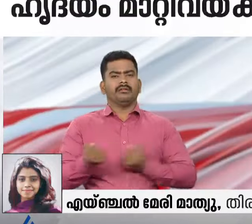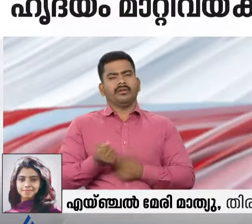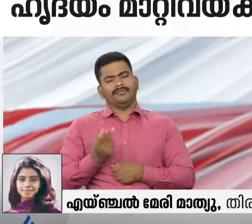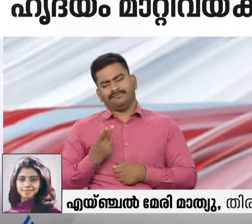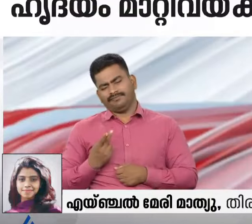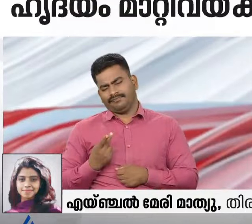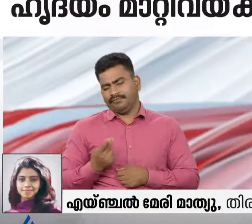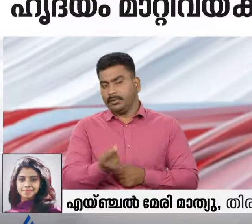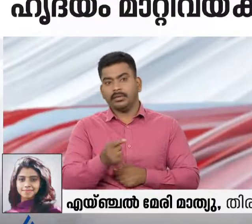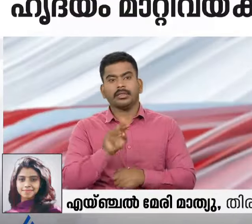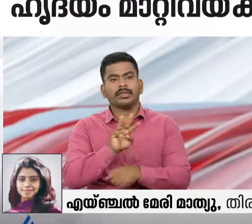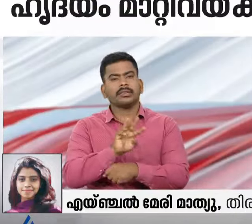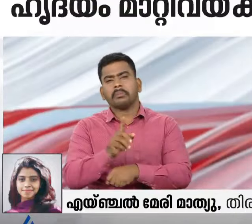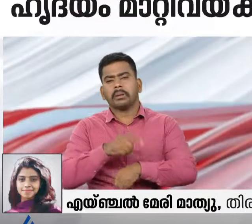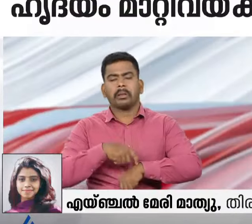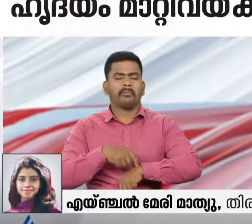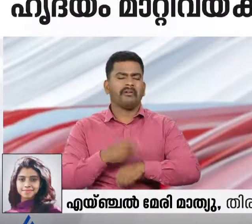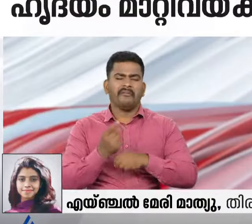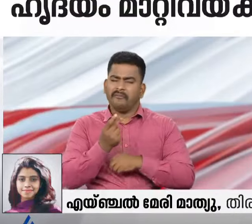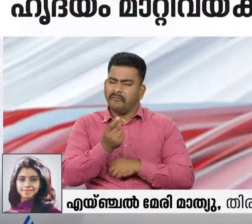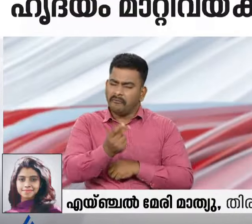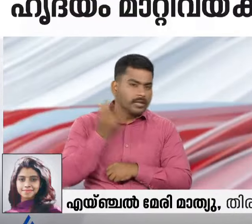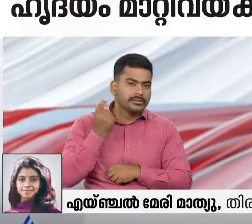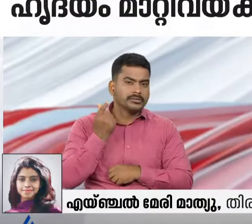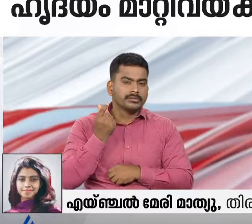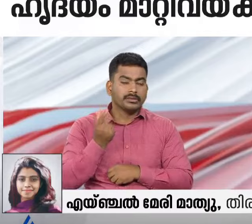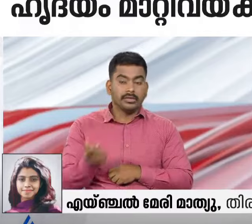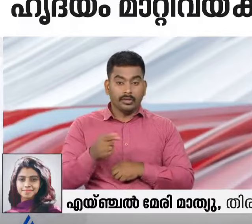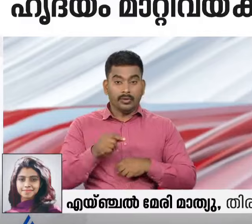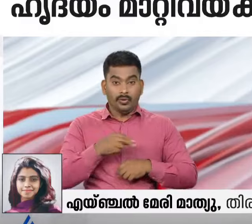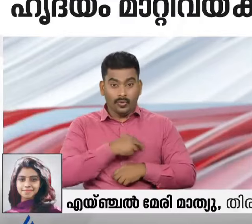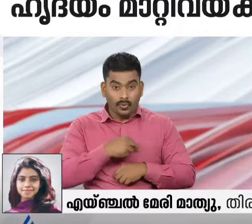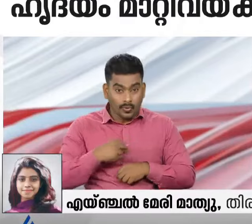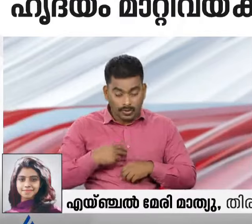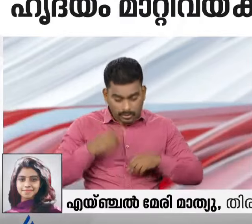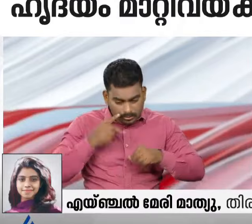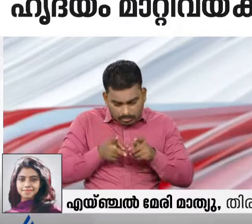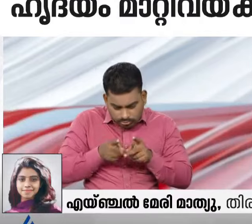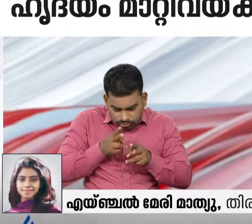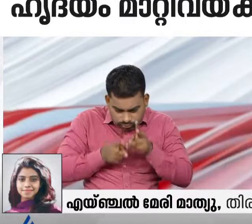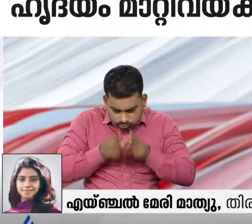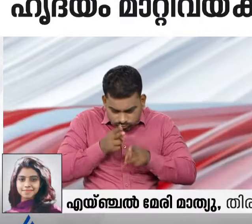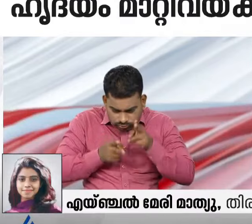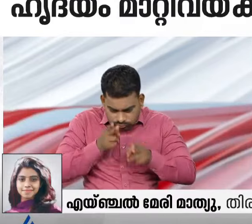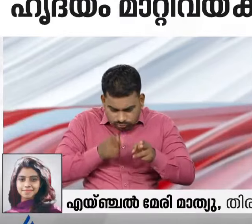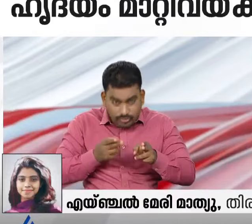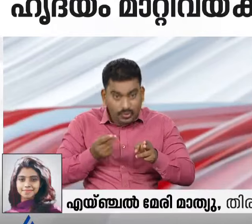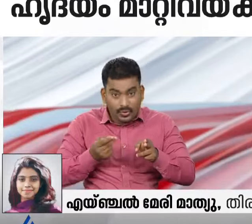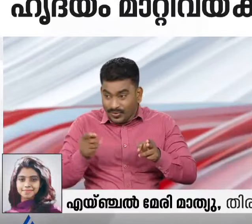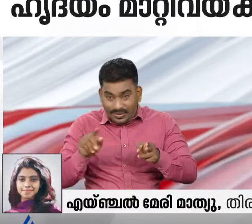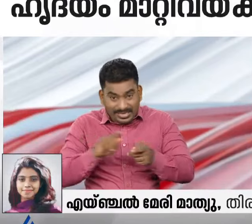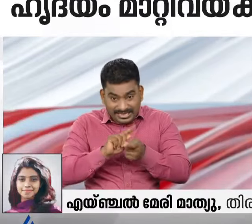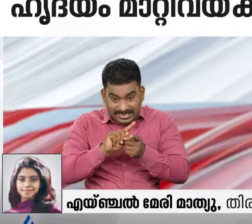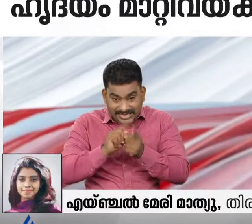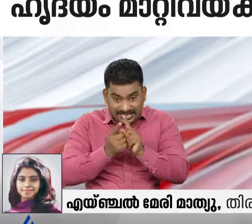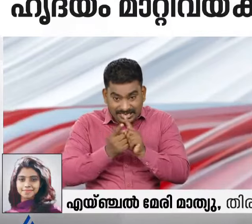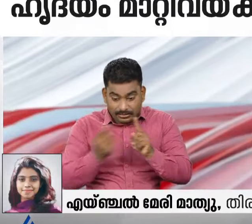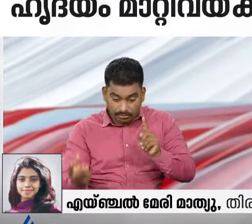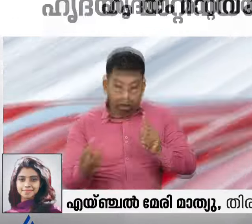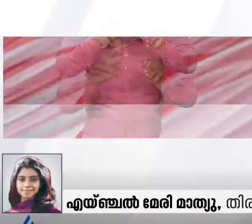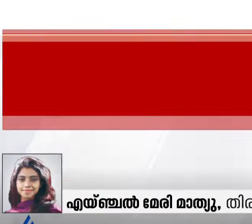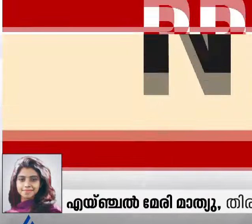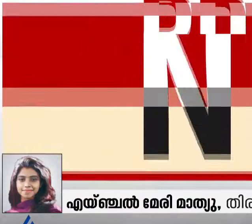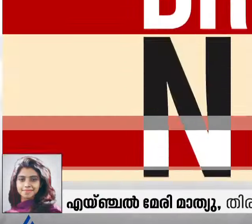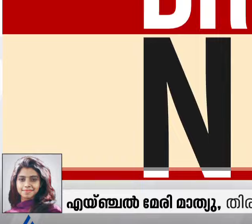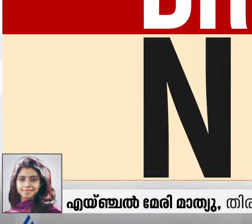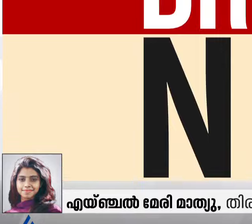ഇതിന് പിന്നാലെയാണ് ഇപ്പോൾ ഭക്ത ബൈജുവിന്റെ നേതൃത്വത്തിലുള്ള സംഘം ഹൃദയ ശസ്ത്രക്രിയ ആരംഭിച്ചത്. ഈ ശസ്ത്രക്രിയ ഇപ്പോൾ പൂർണ്ണ വിജയമായിരിക്കുന്നു.